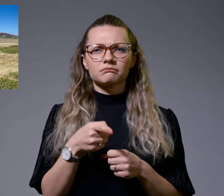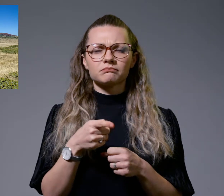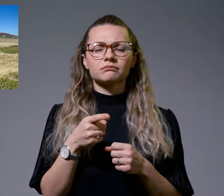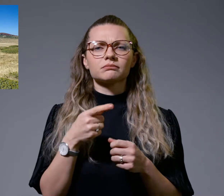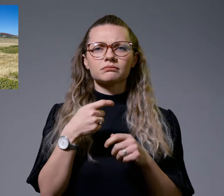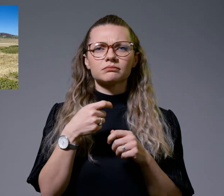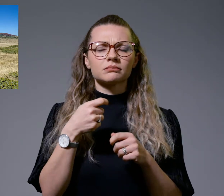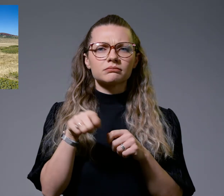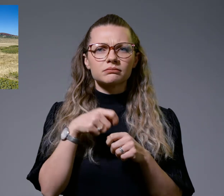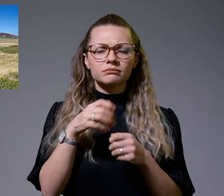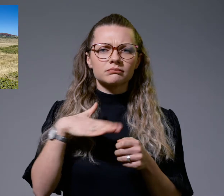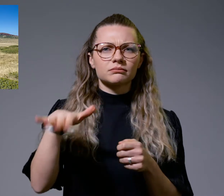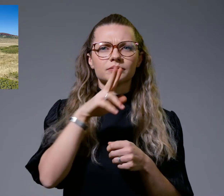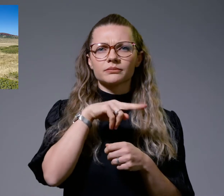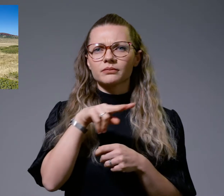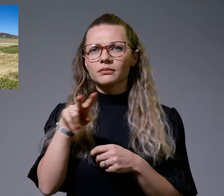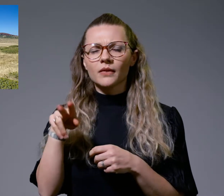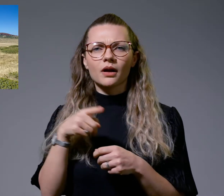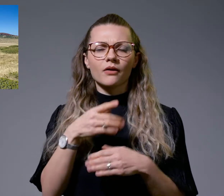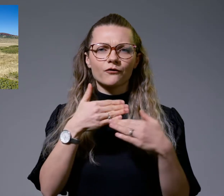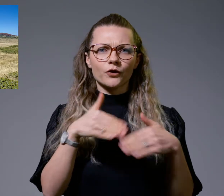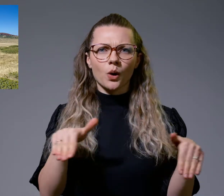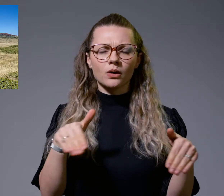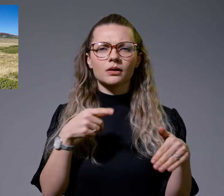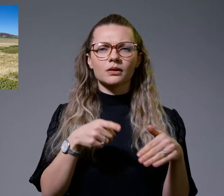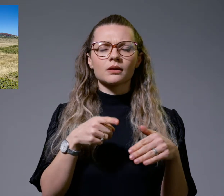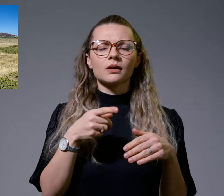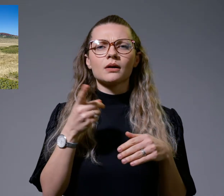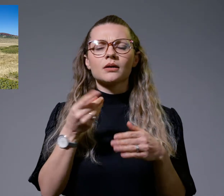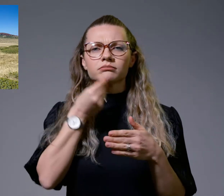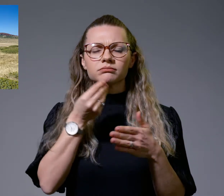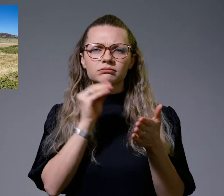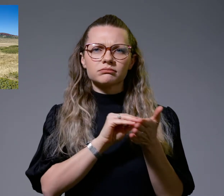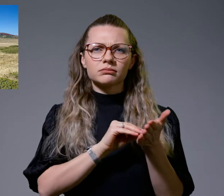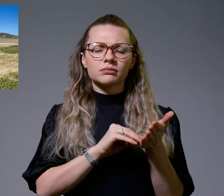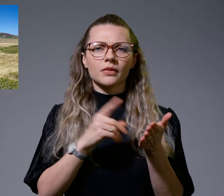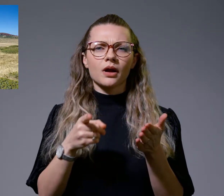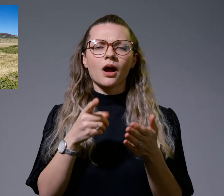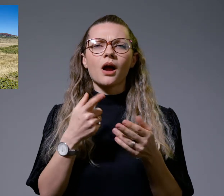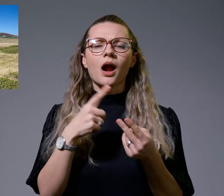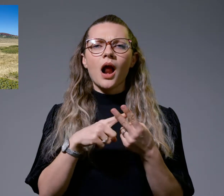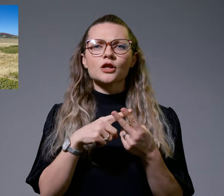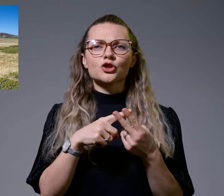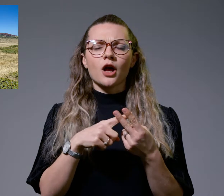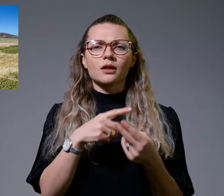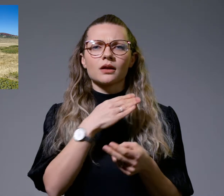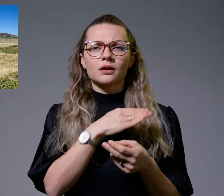извршената обиколка на целиот фронт и препораки од началникот на штабот на Српската